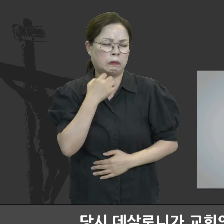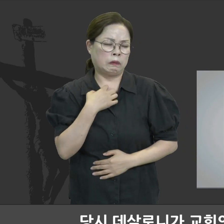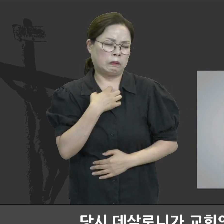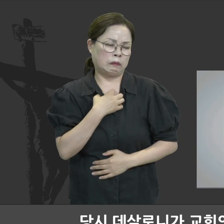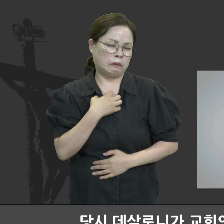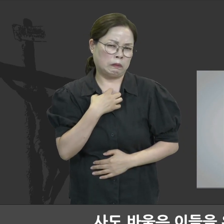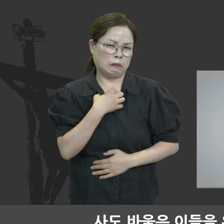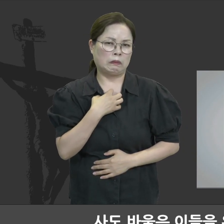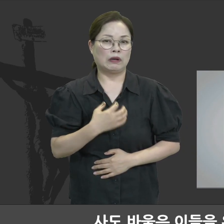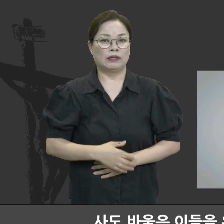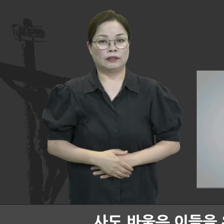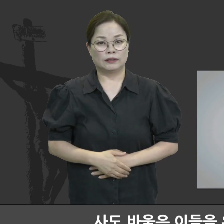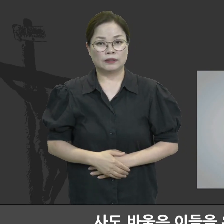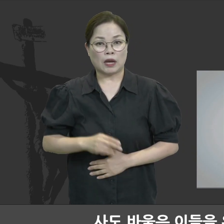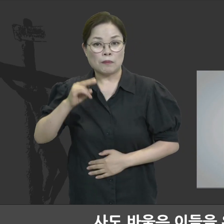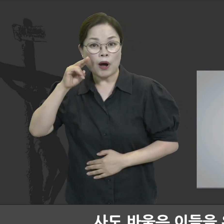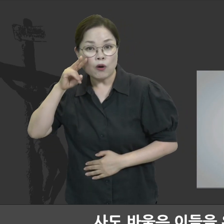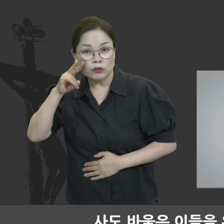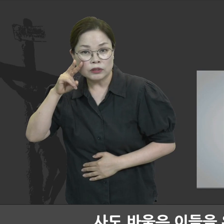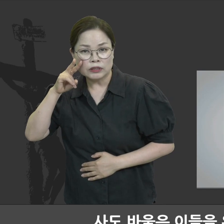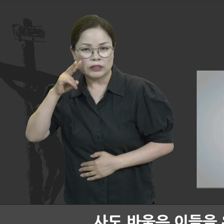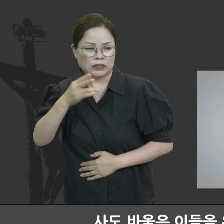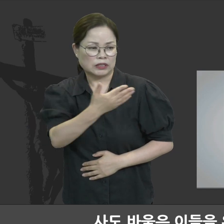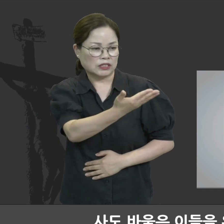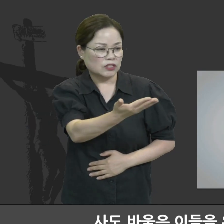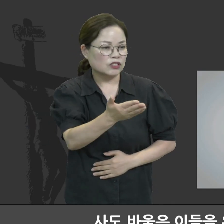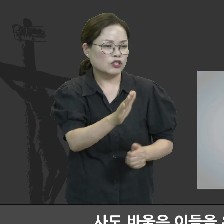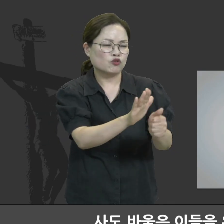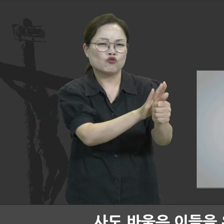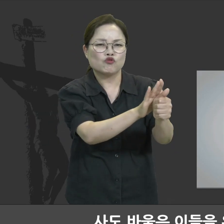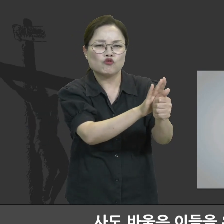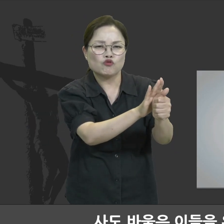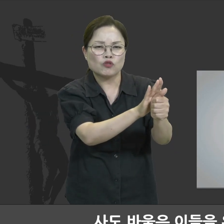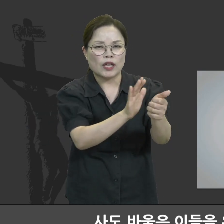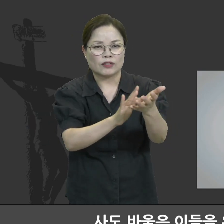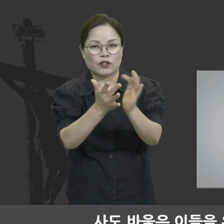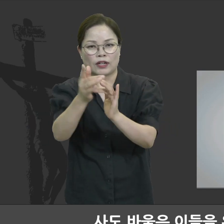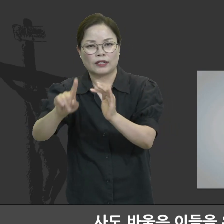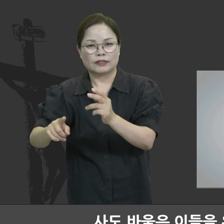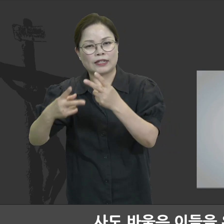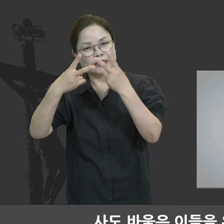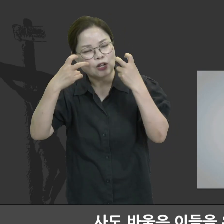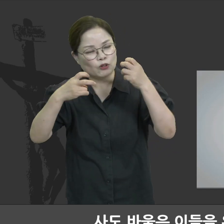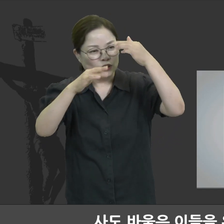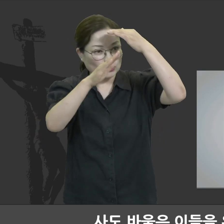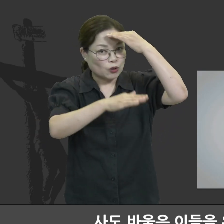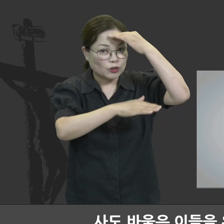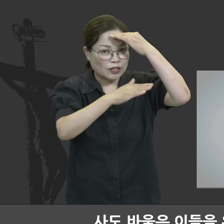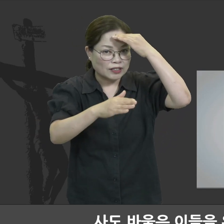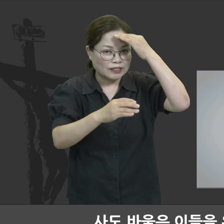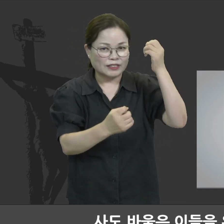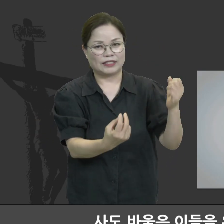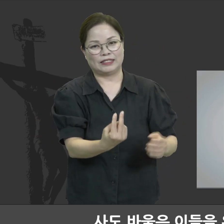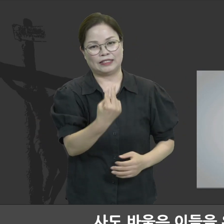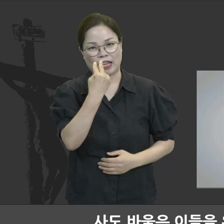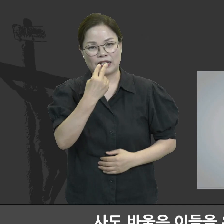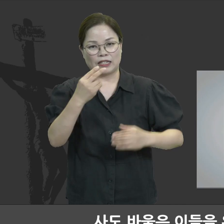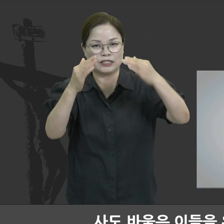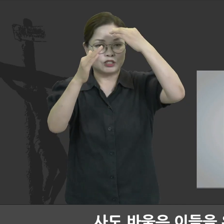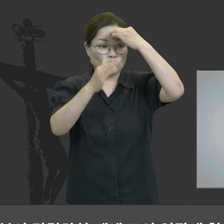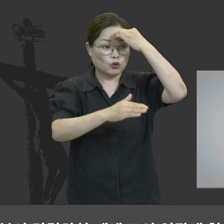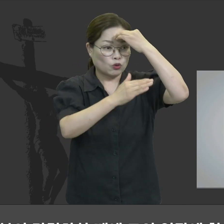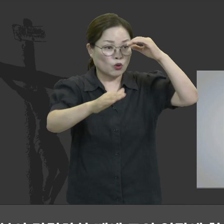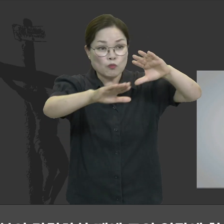있었습니다. 사도 바울은 이들을 위로하며 그리스도 안에서 자고 있는 성도와 살아있는 성도